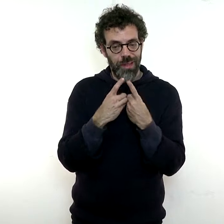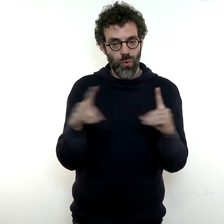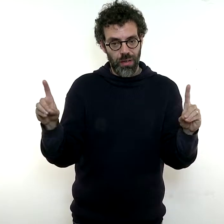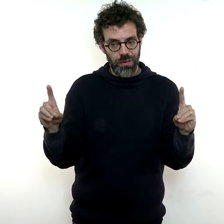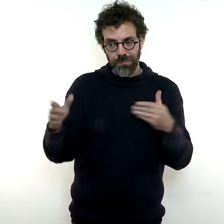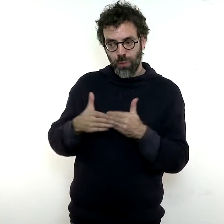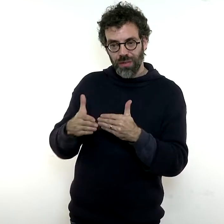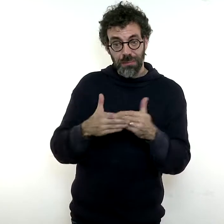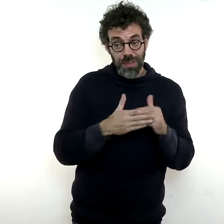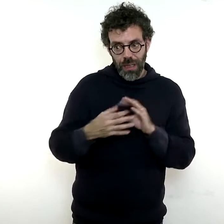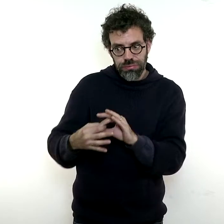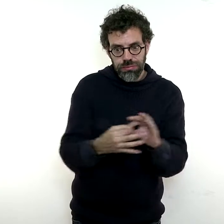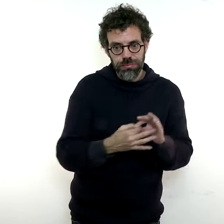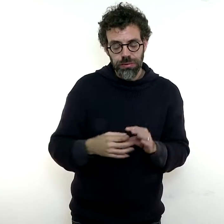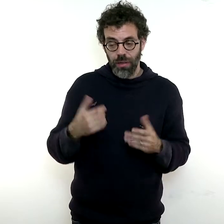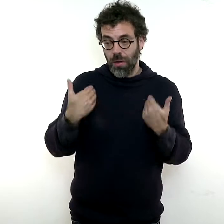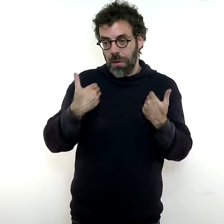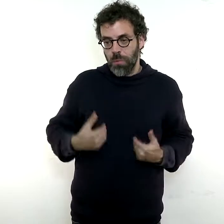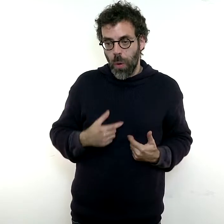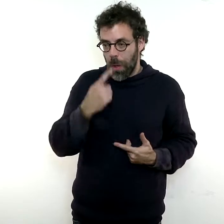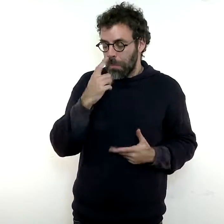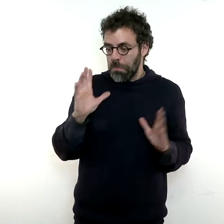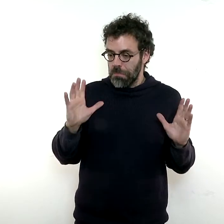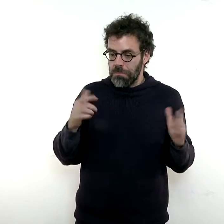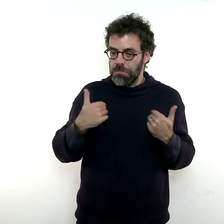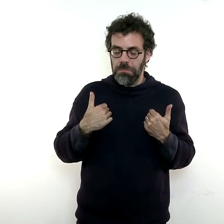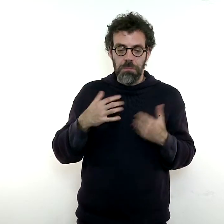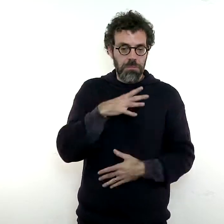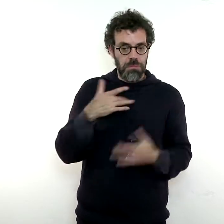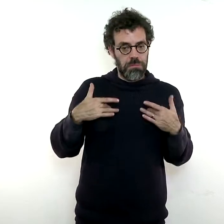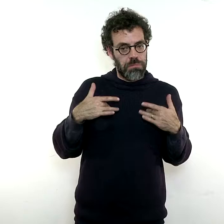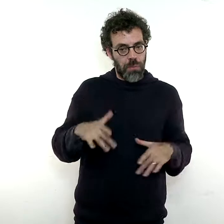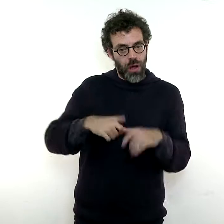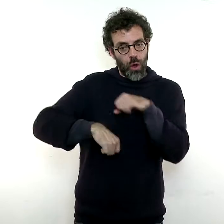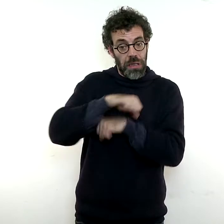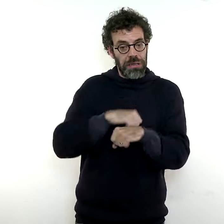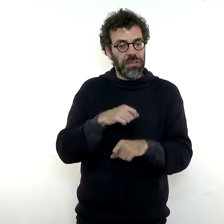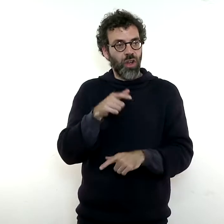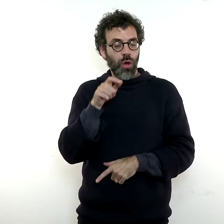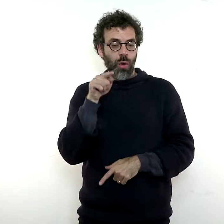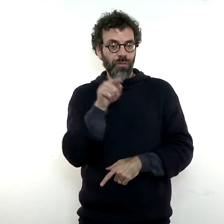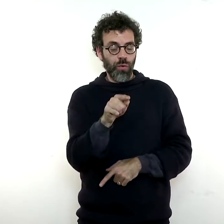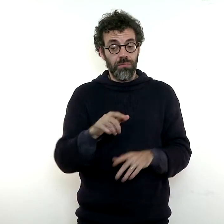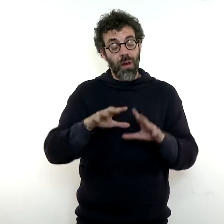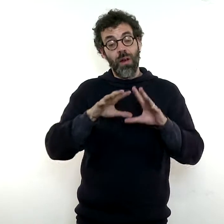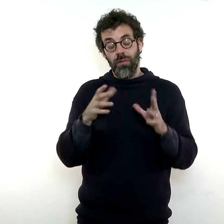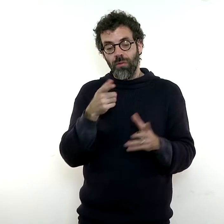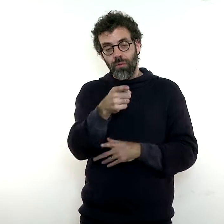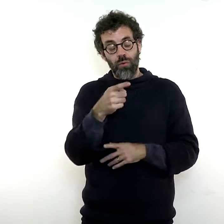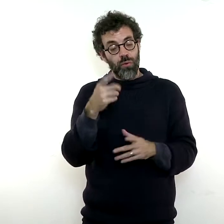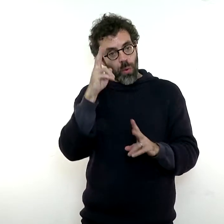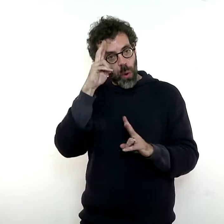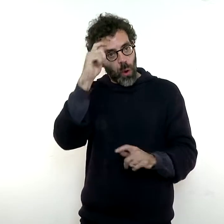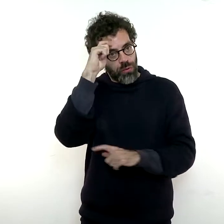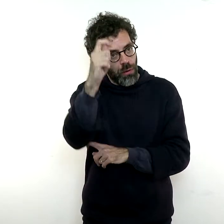aucun mérite à en tirer, parce que tout le mérite vient de vous. Ce sont les 300 réunions de concertation. Il